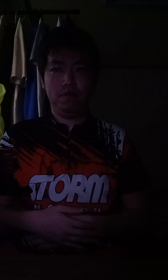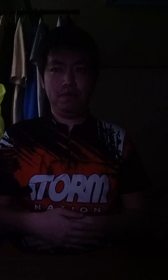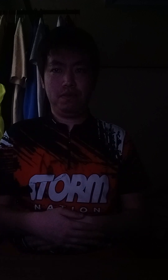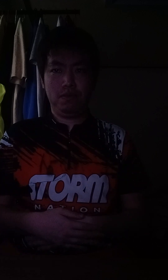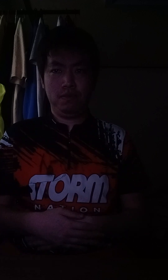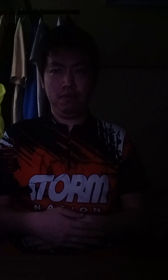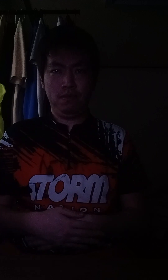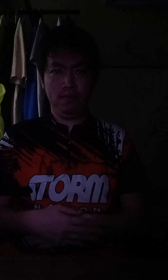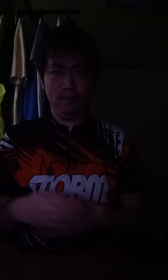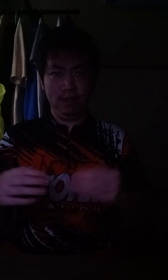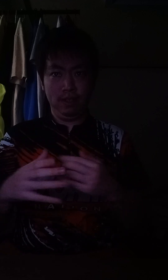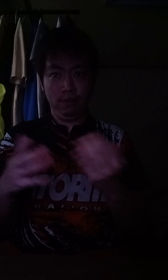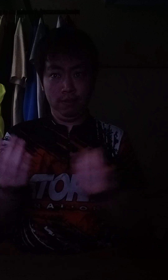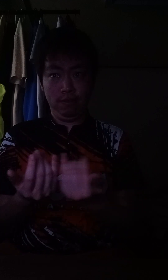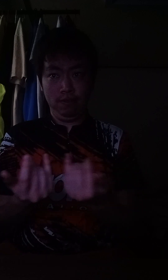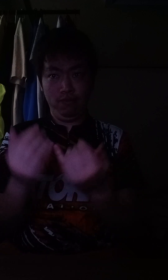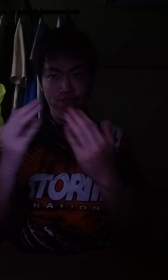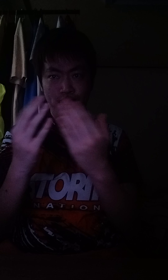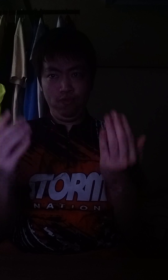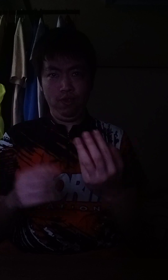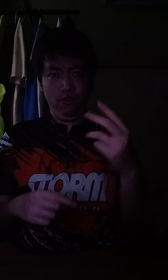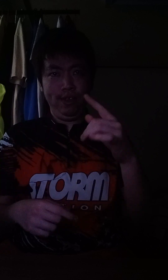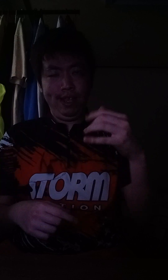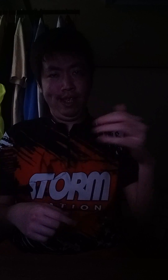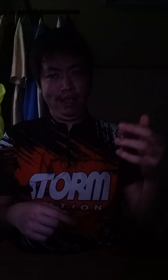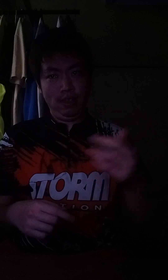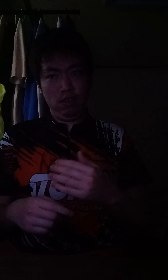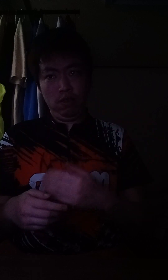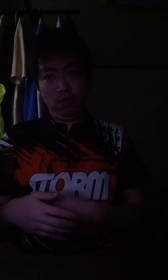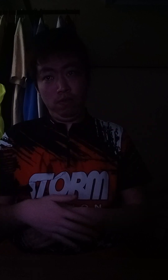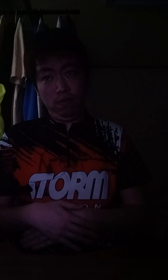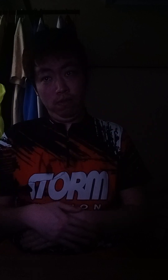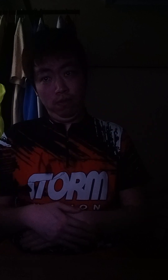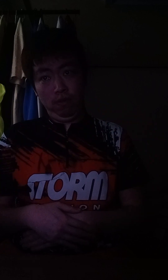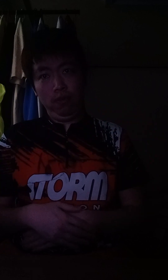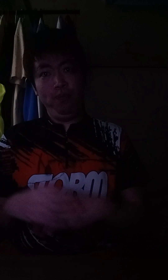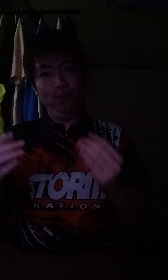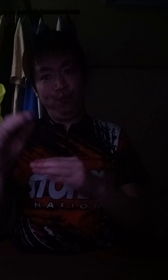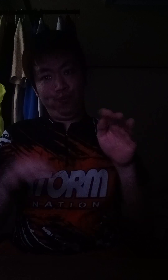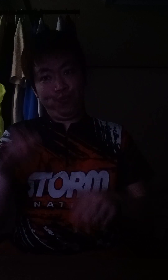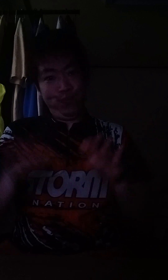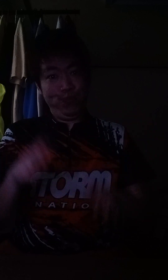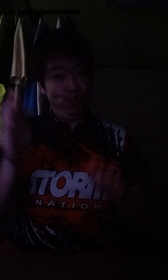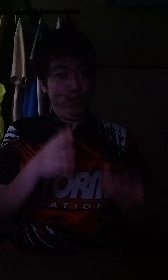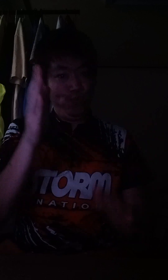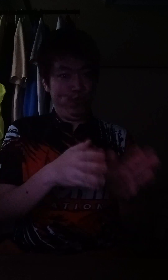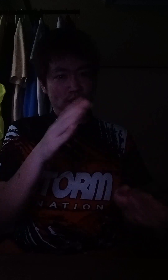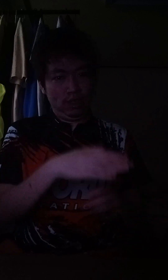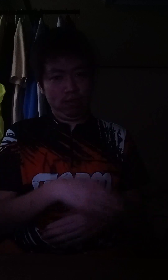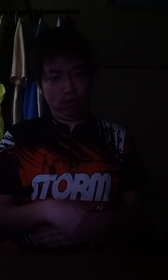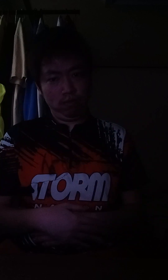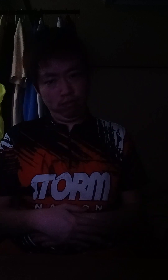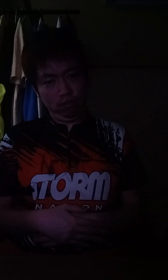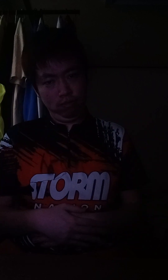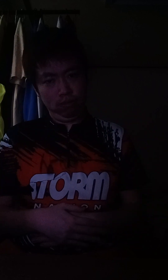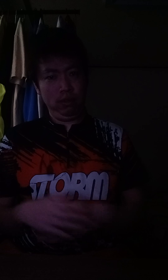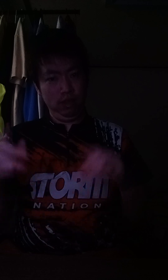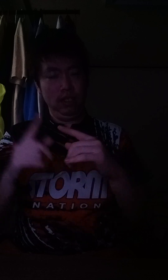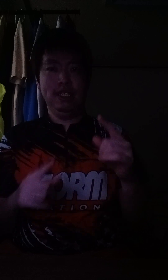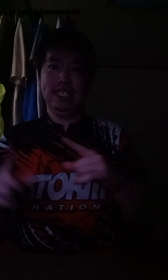엄마. 드디어 중환자실에서 나온 승현이. 엄마의 발걸음도 빨라집니다. 다행히 상태가